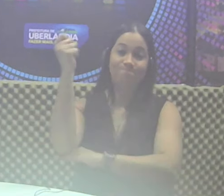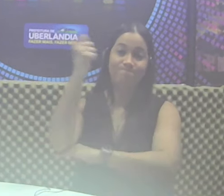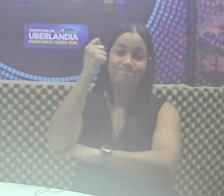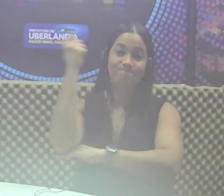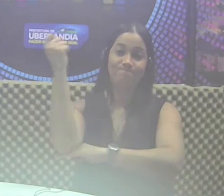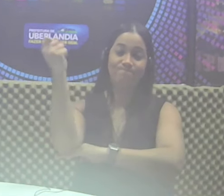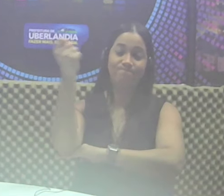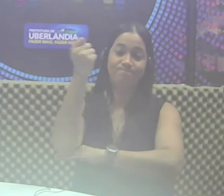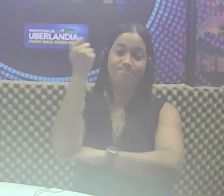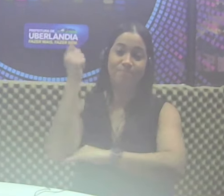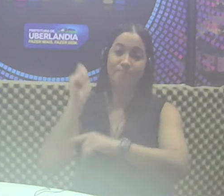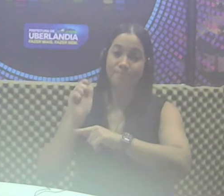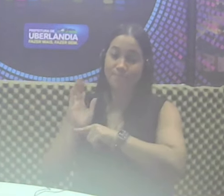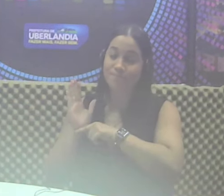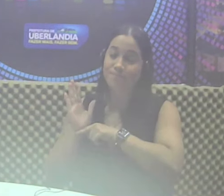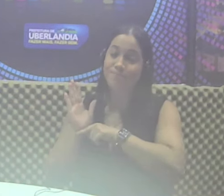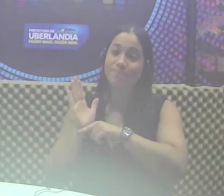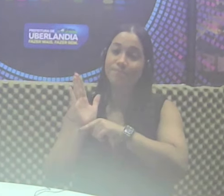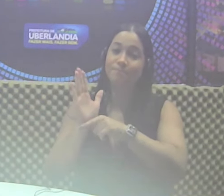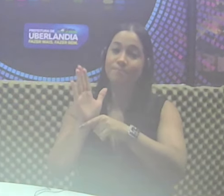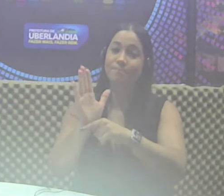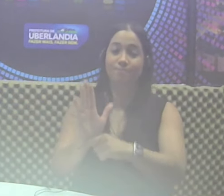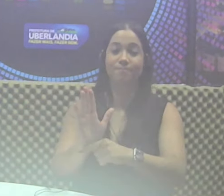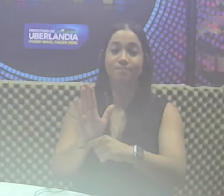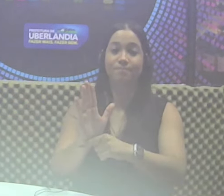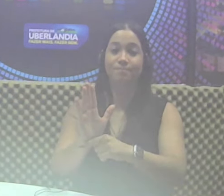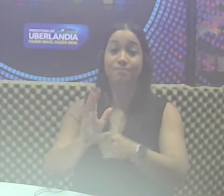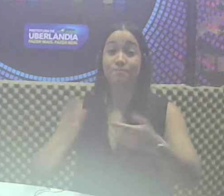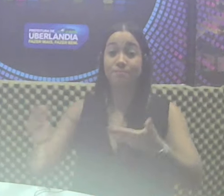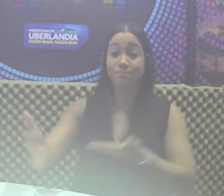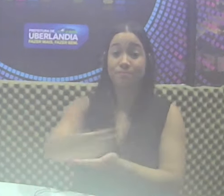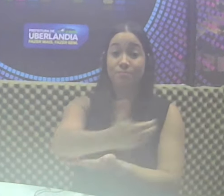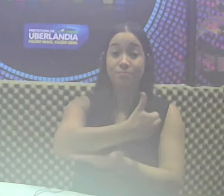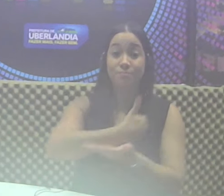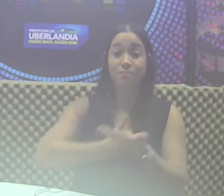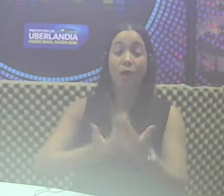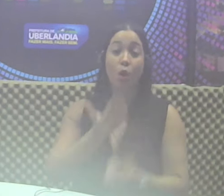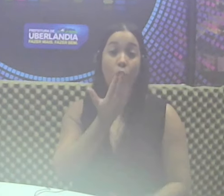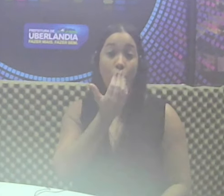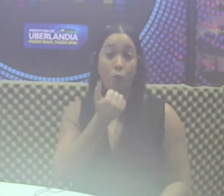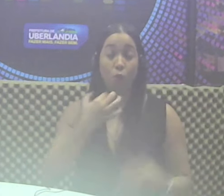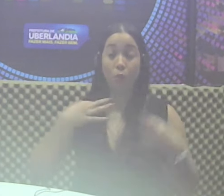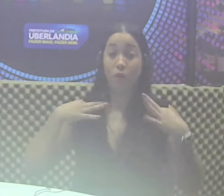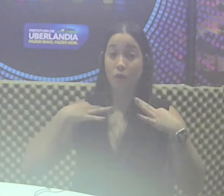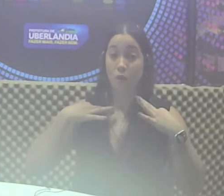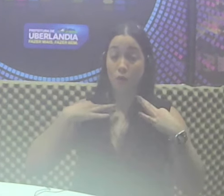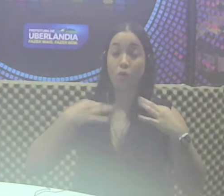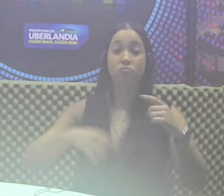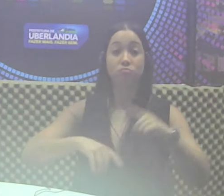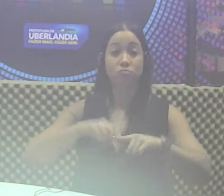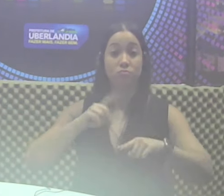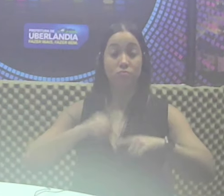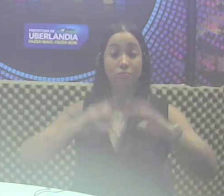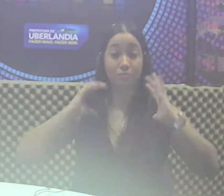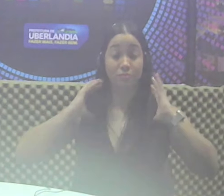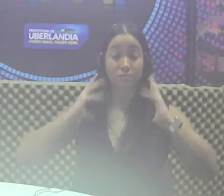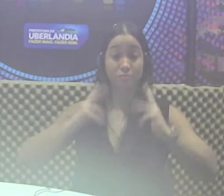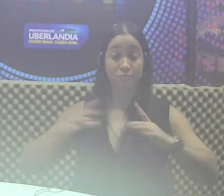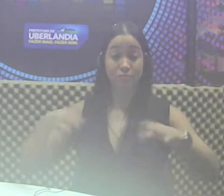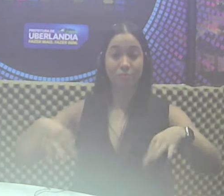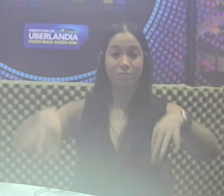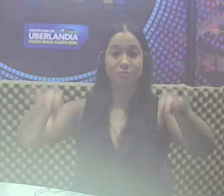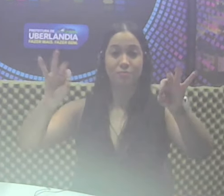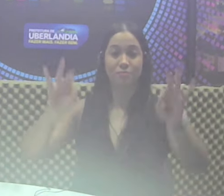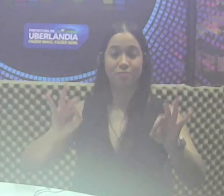pode ser amenizada com a sua ajuda. Estamos arrecadando alimentos não perecíveis, roupas, itens de higiene e cobertores.